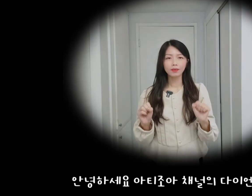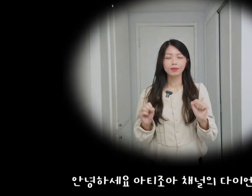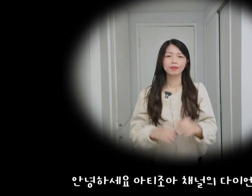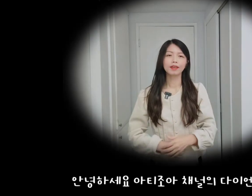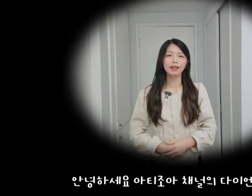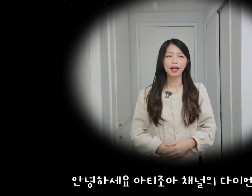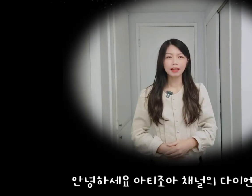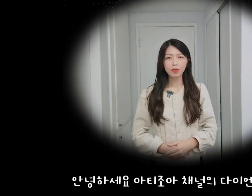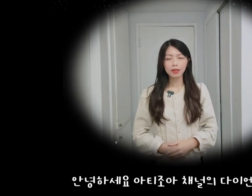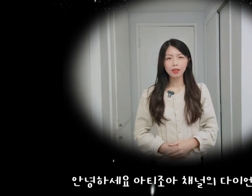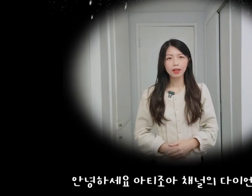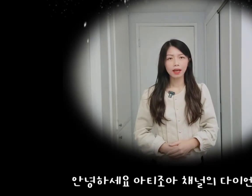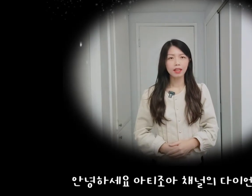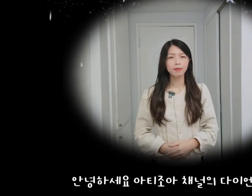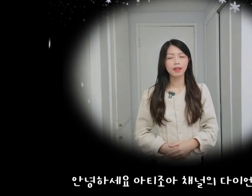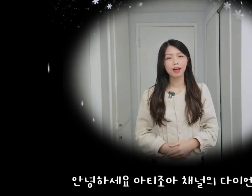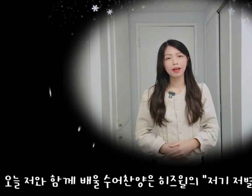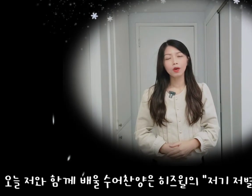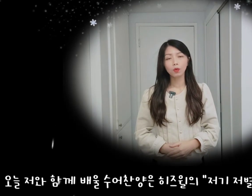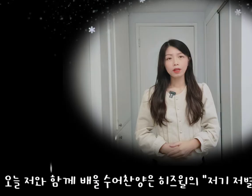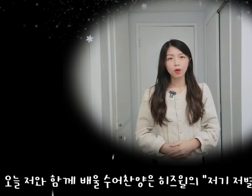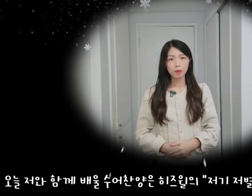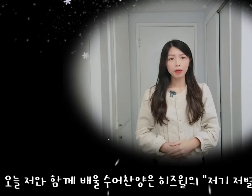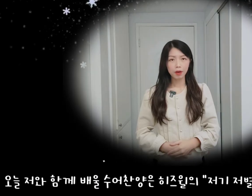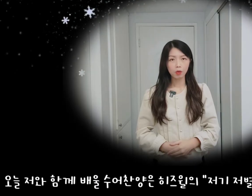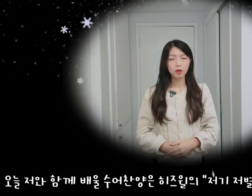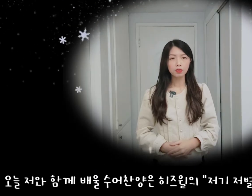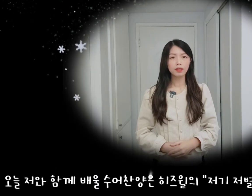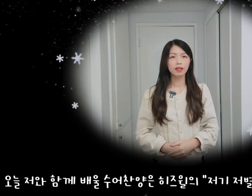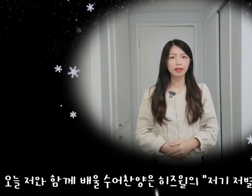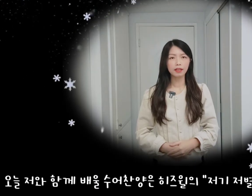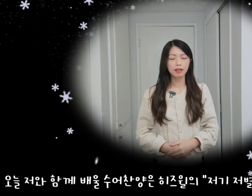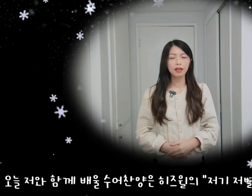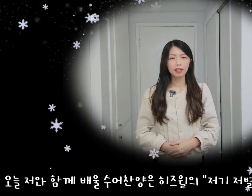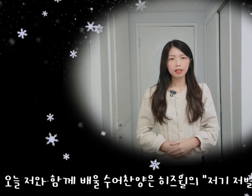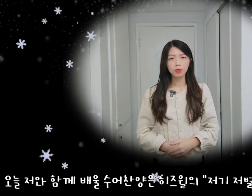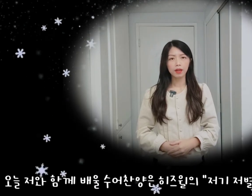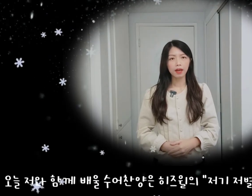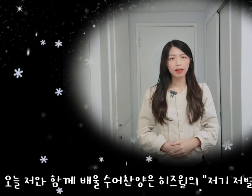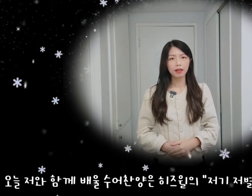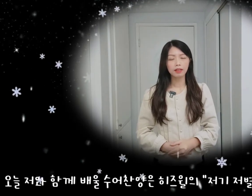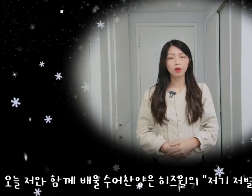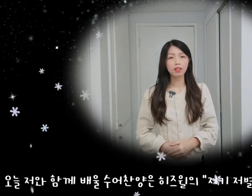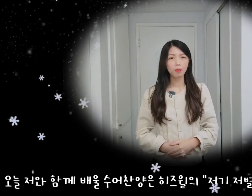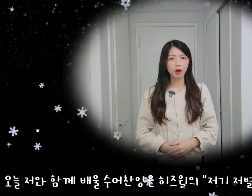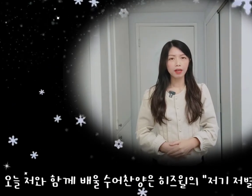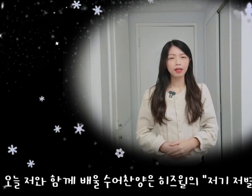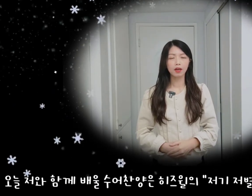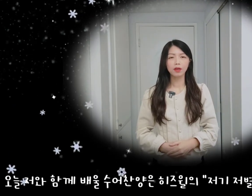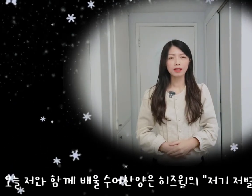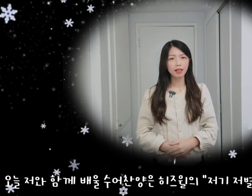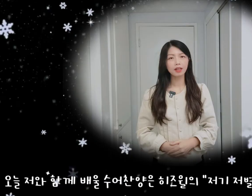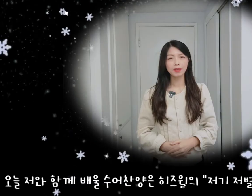안녕하세요. 아티조아 채널의 다이앤입니다. 오늘 저와 함께 배워볼 수어 찬양은 히즈윌의 저기 저